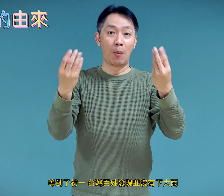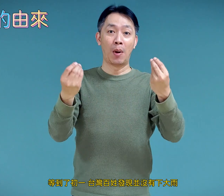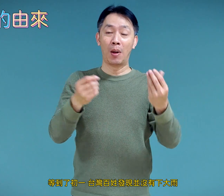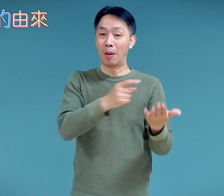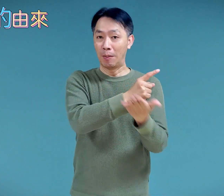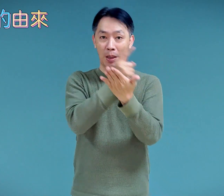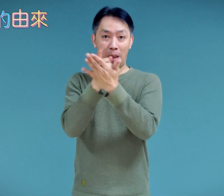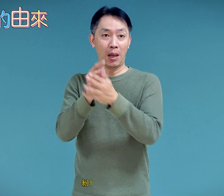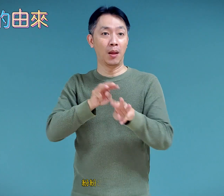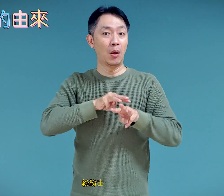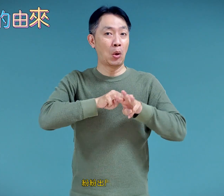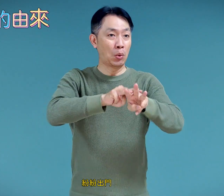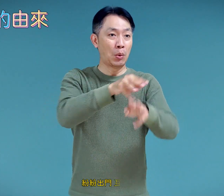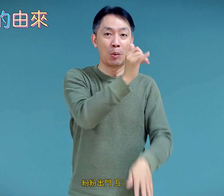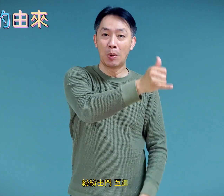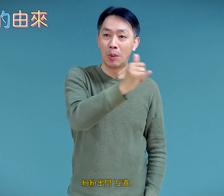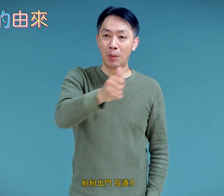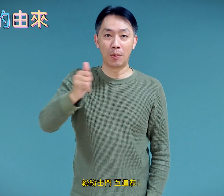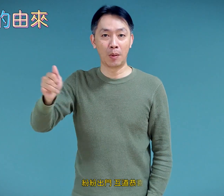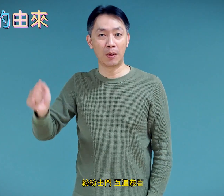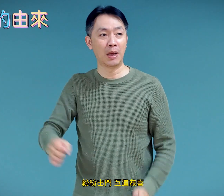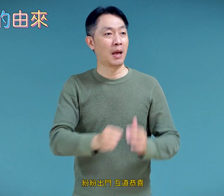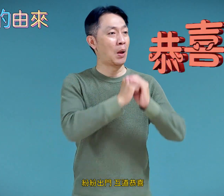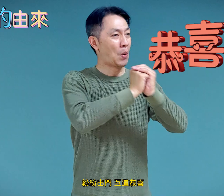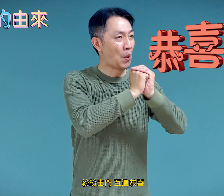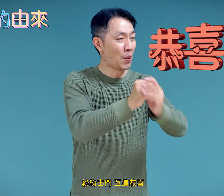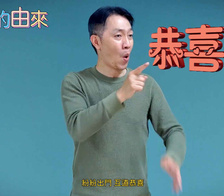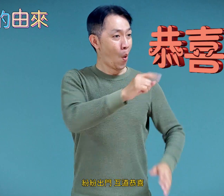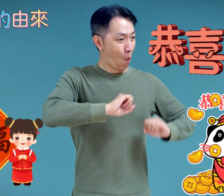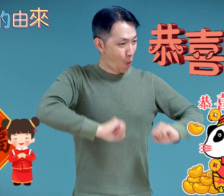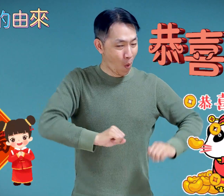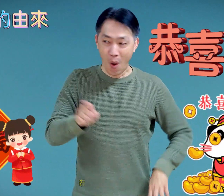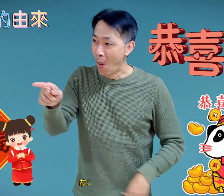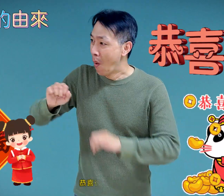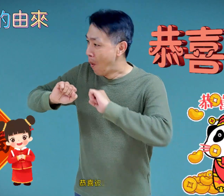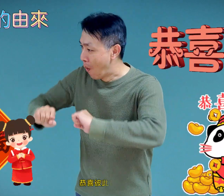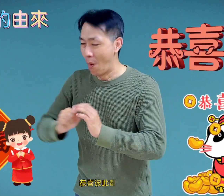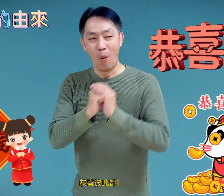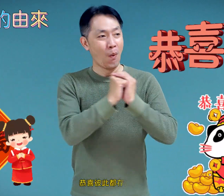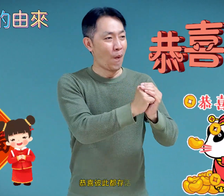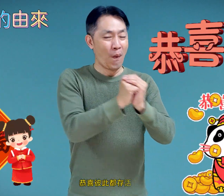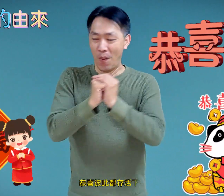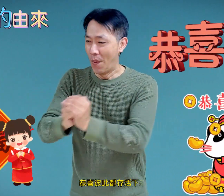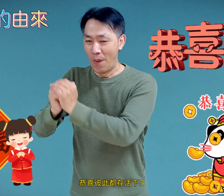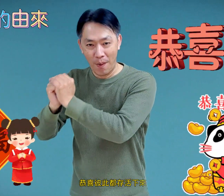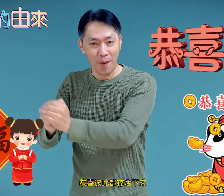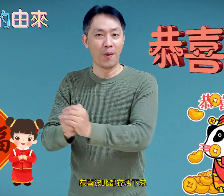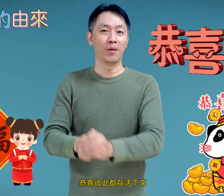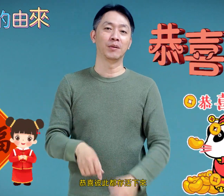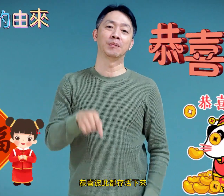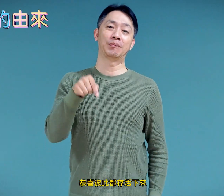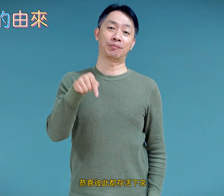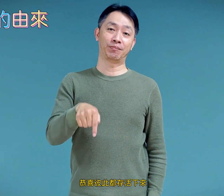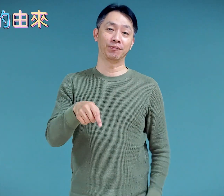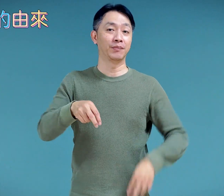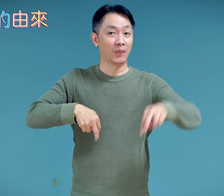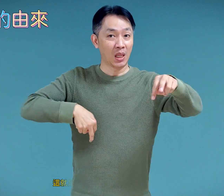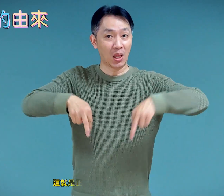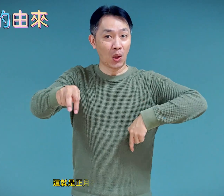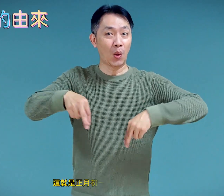雨，纷纷出门互道恭喜，恭喜彼此都存活下来。这就是正月